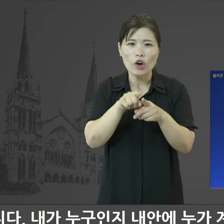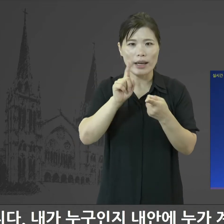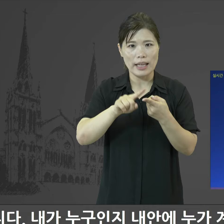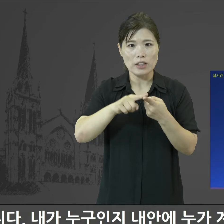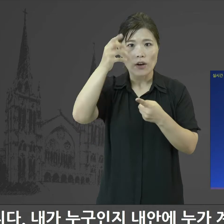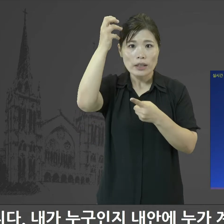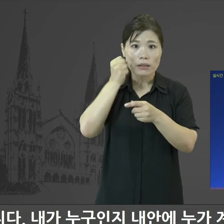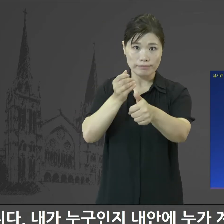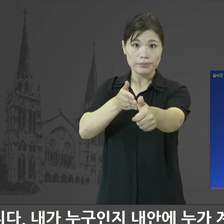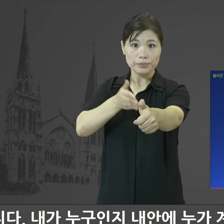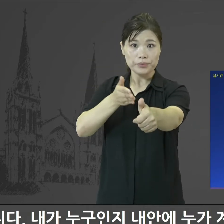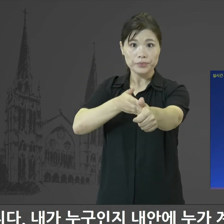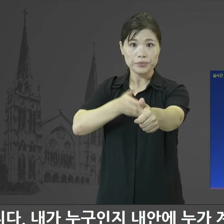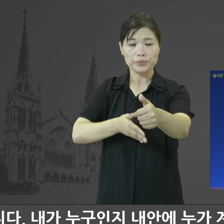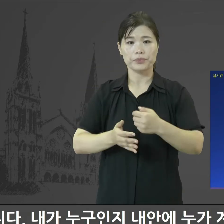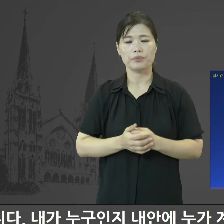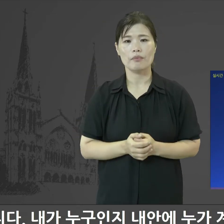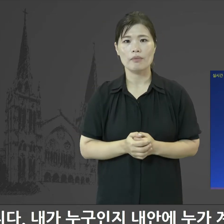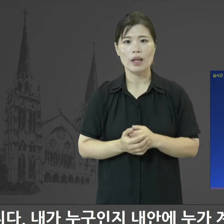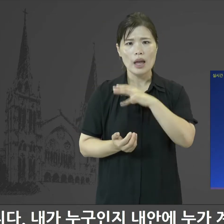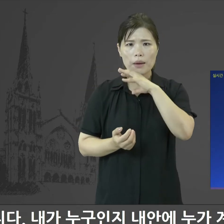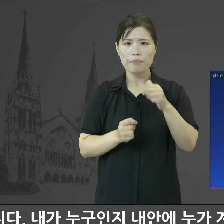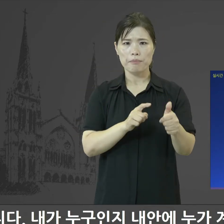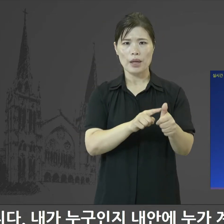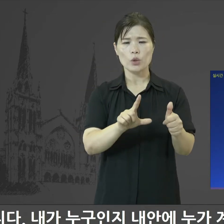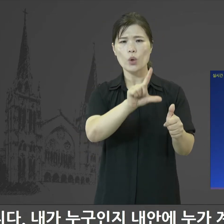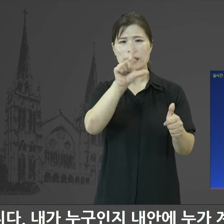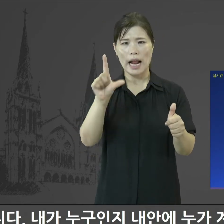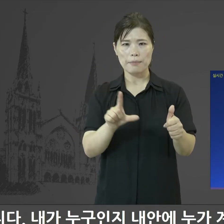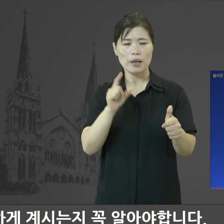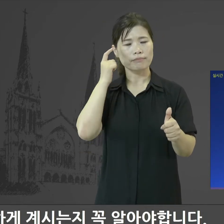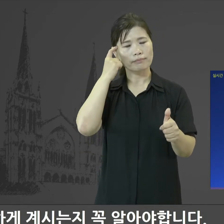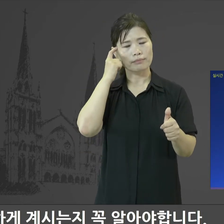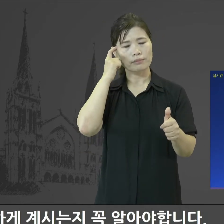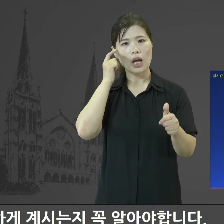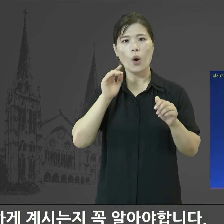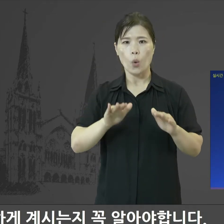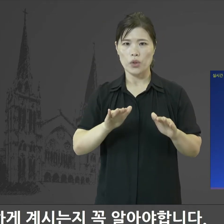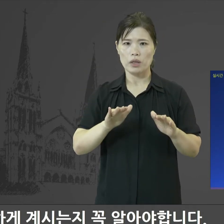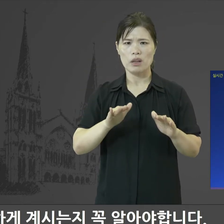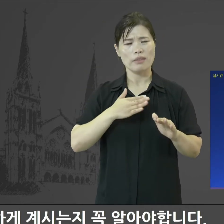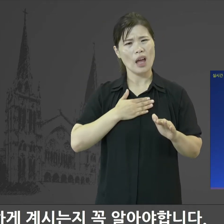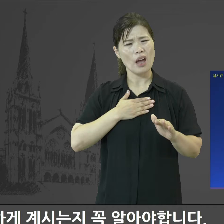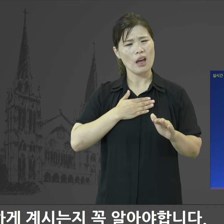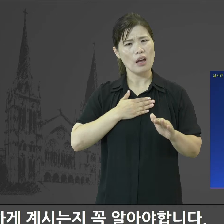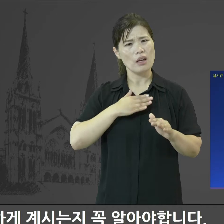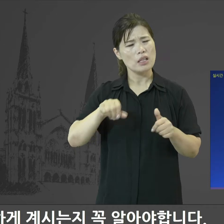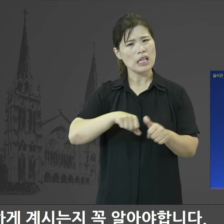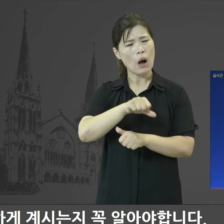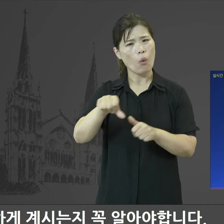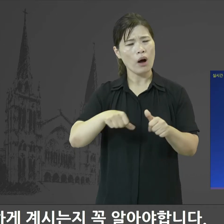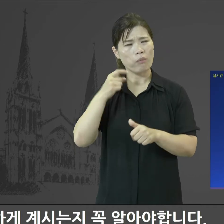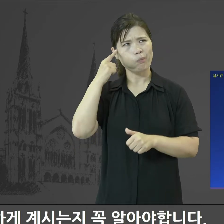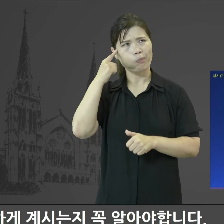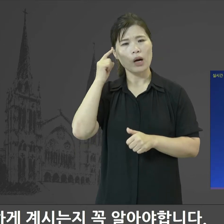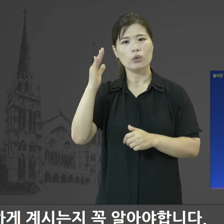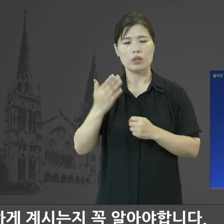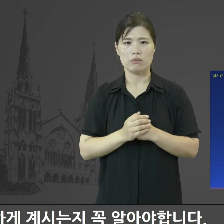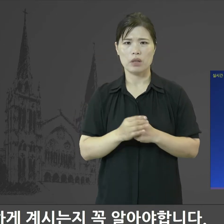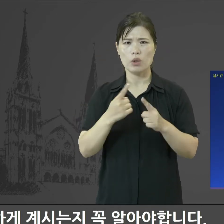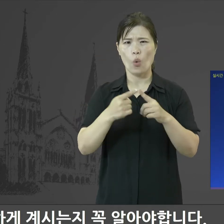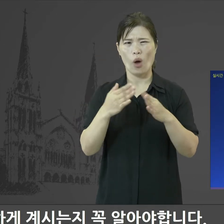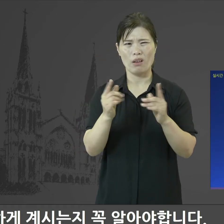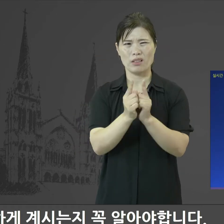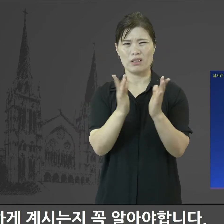바랍니다. 이런 베드로의 삶을 묵상하다가 문득 오늘 우리가 처한 상황이 떠올랐습니다. 교회를 오지